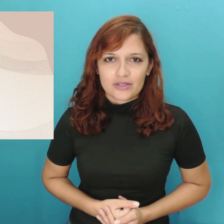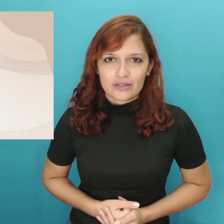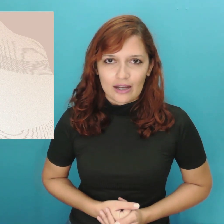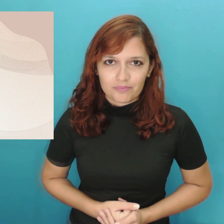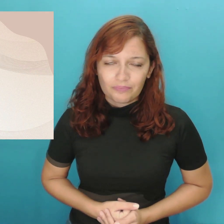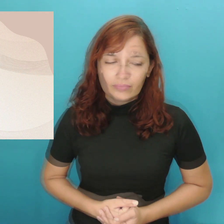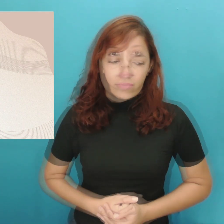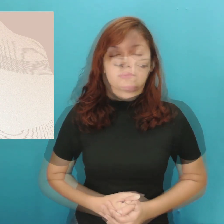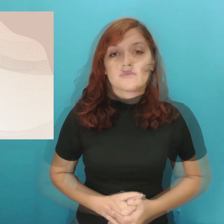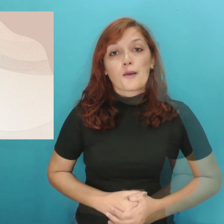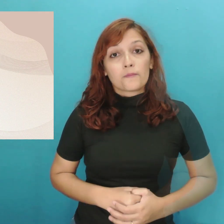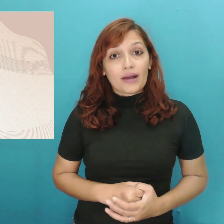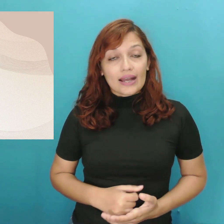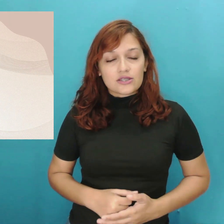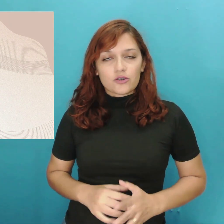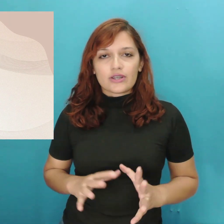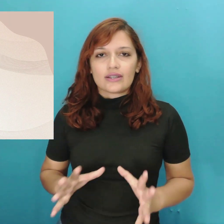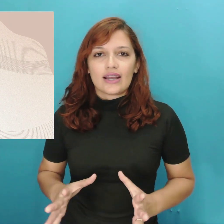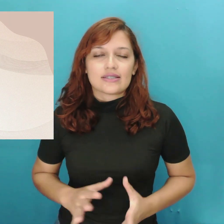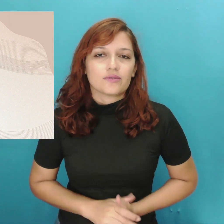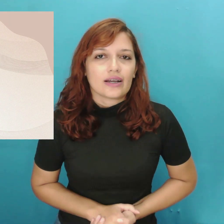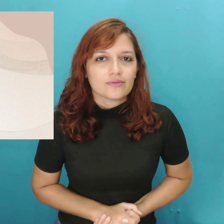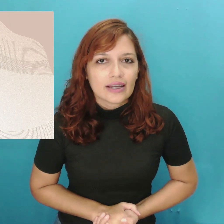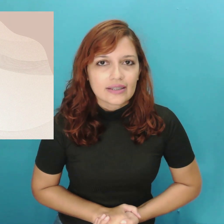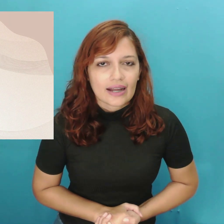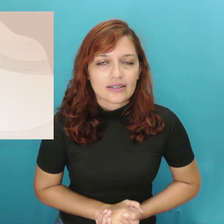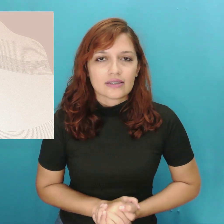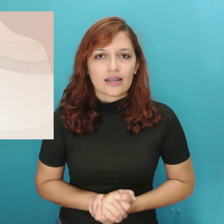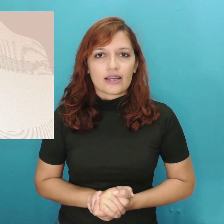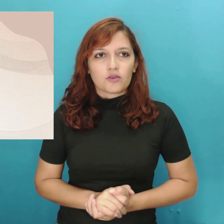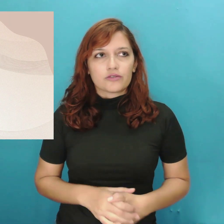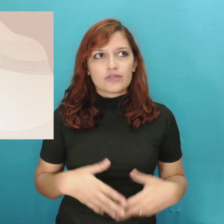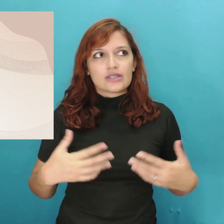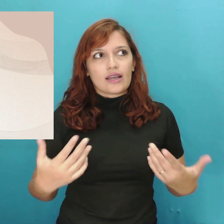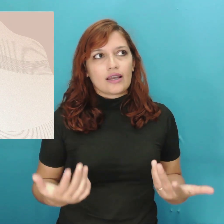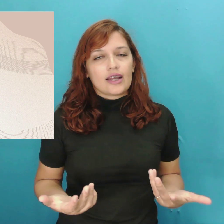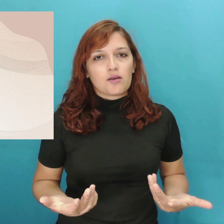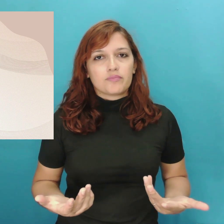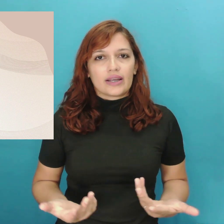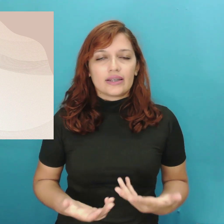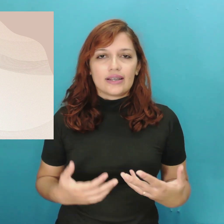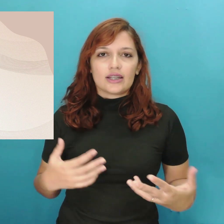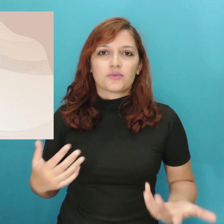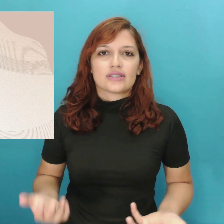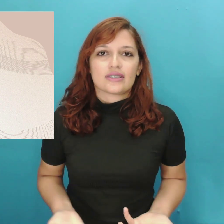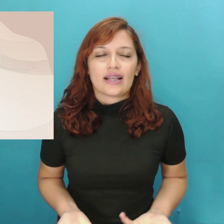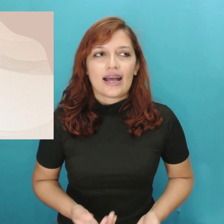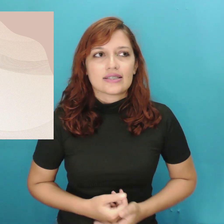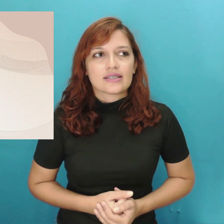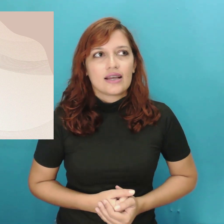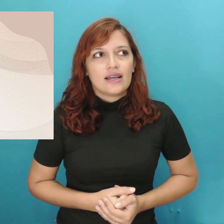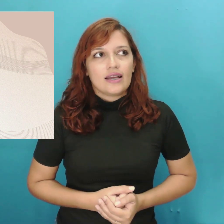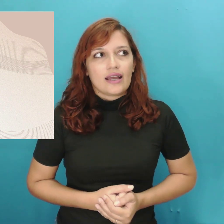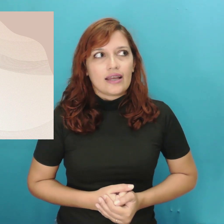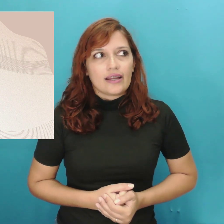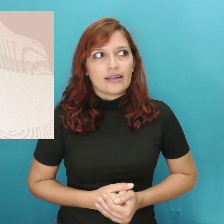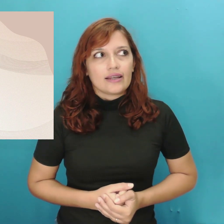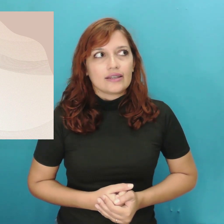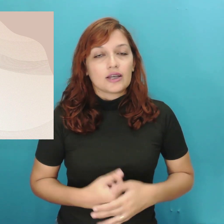profissional. Mas eu gostaria de ressaltar um detalhe. Quando você aprende a língua de sinais, não tenha